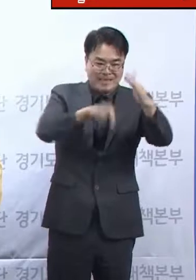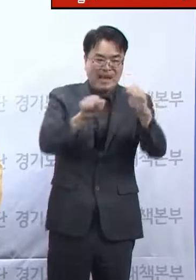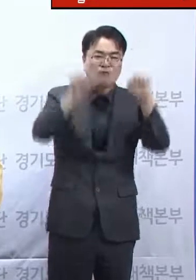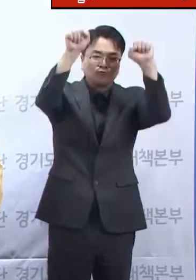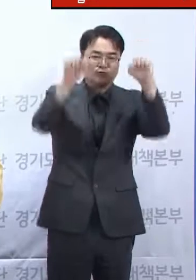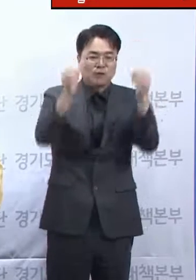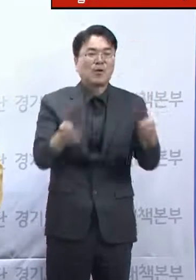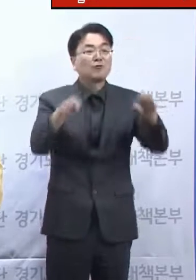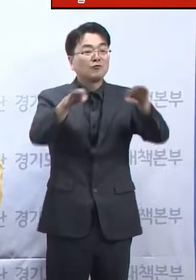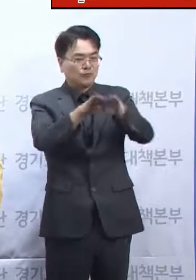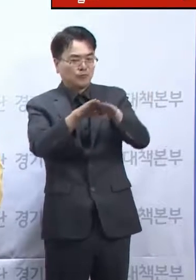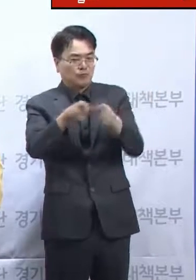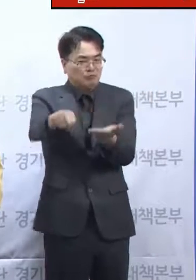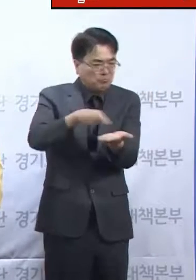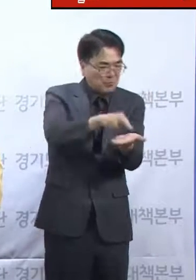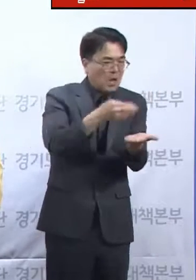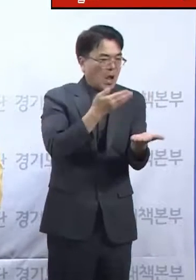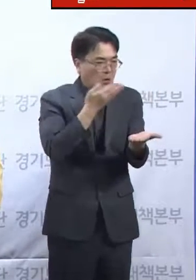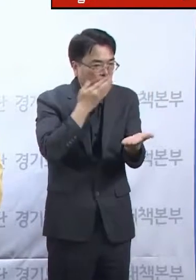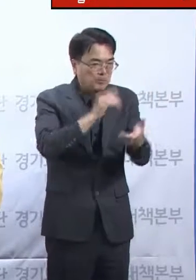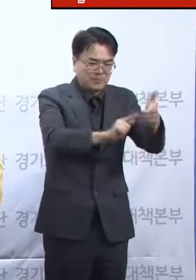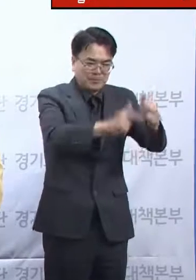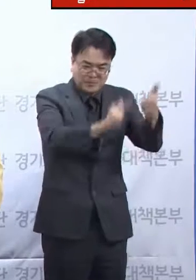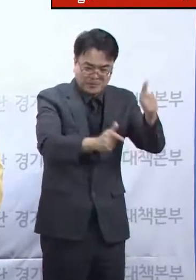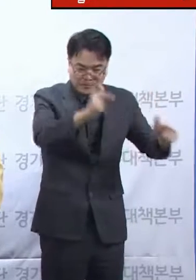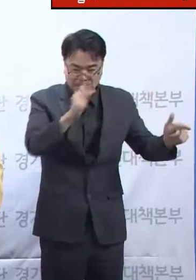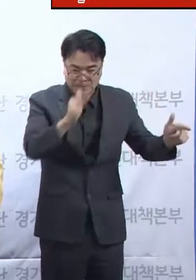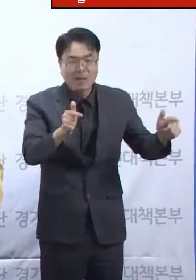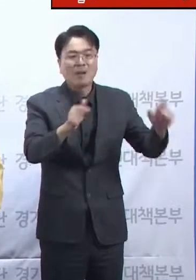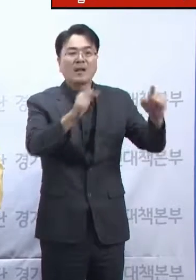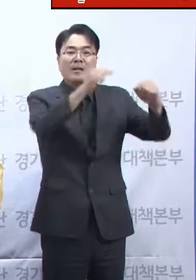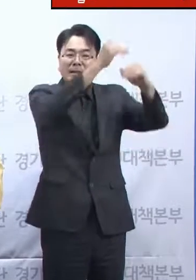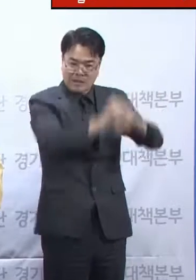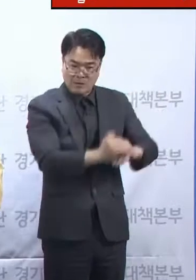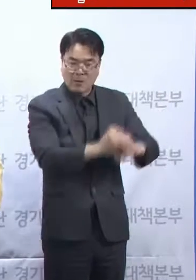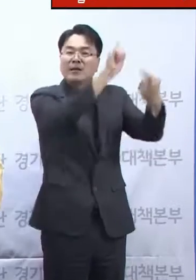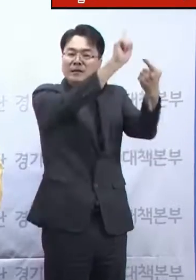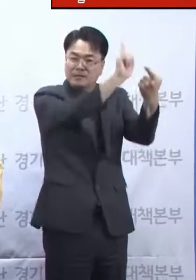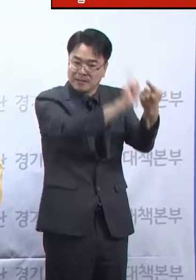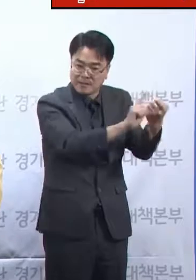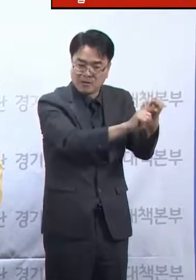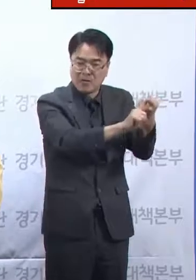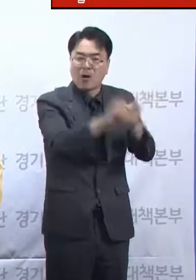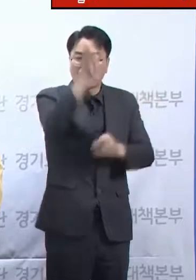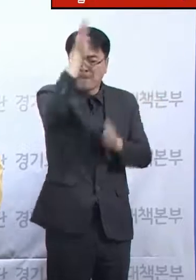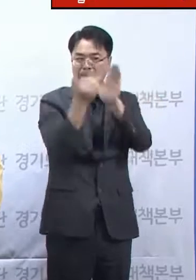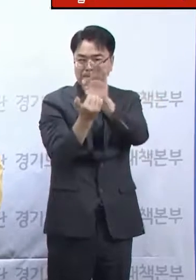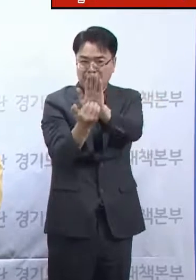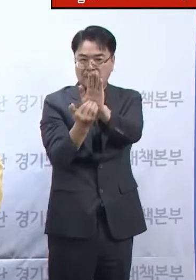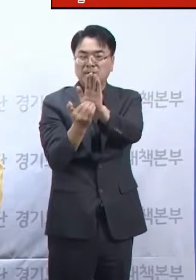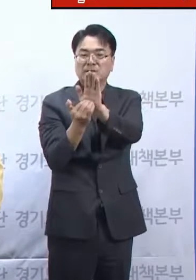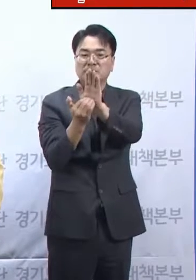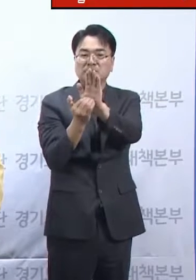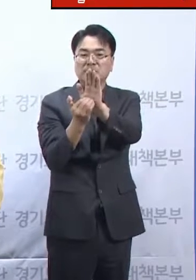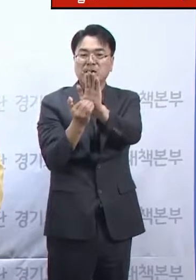뷔페 음식점 등에 대한 방역당국과의 합동점검을 더욱